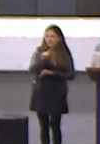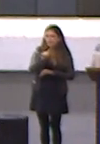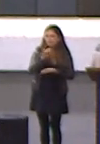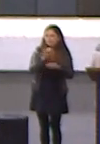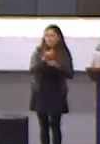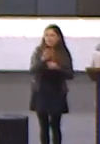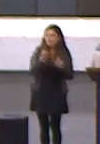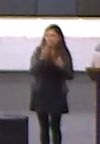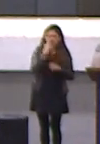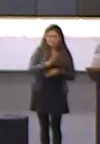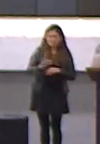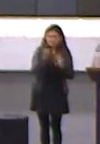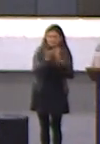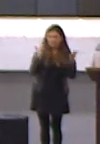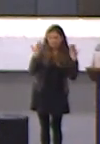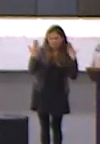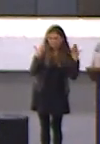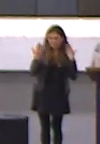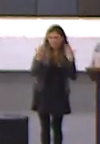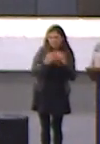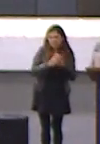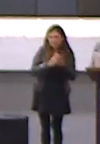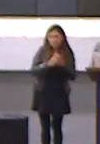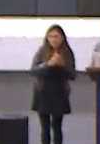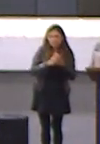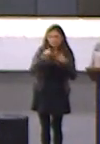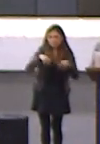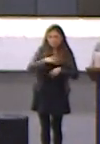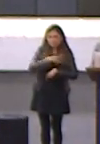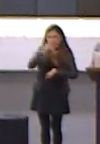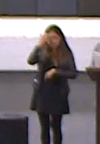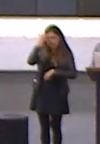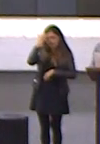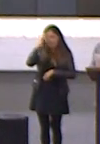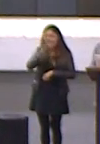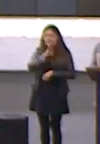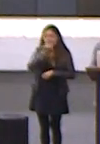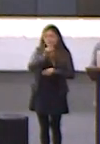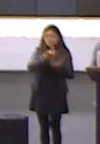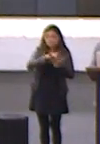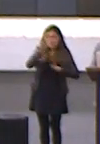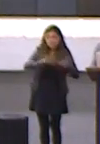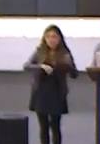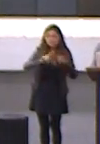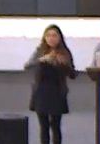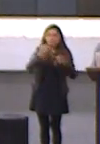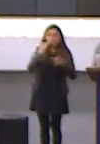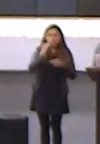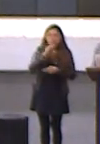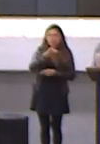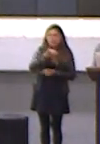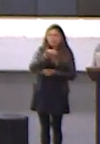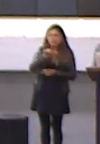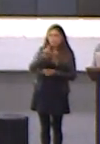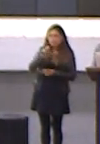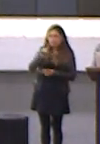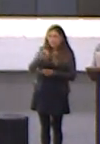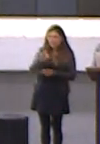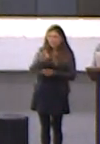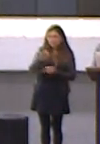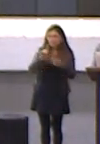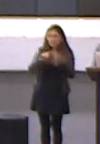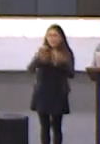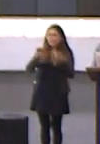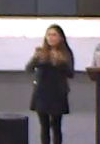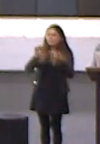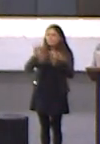física de la universidad pedagógica nacional participantes judíos de palacio marta moncada de